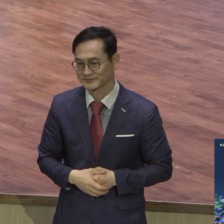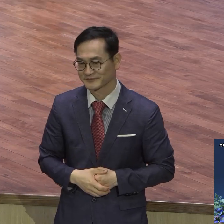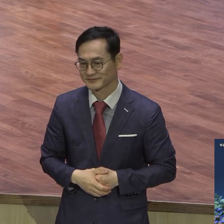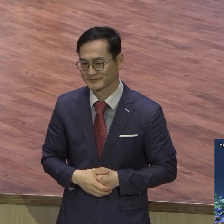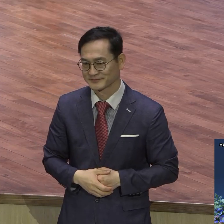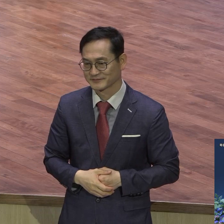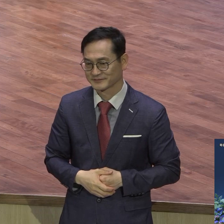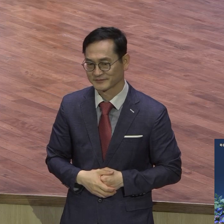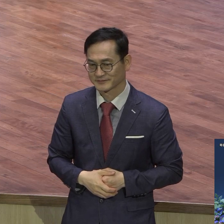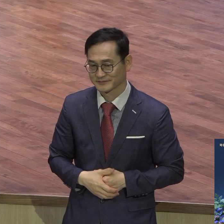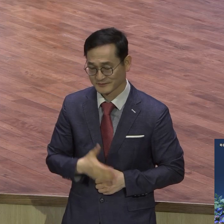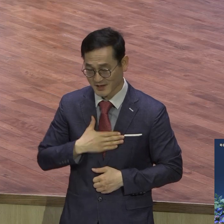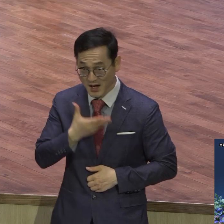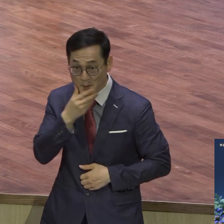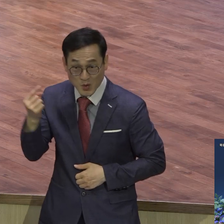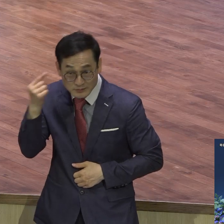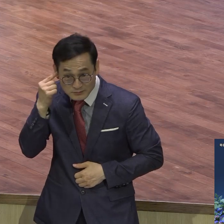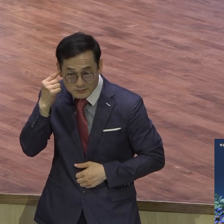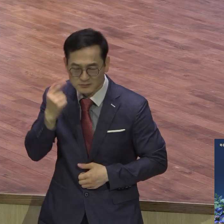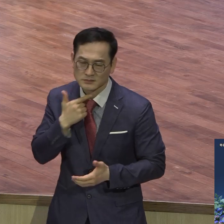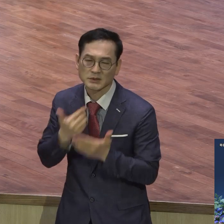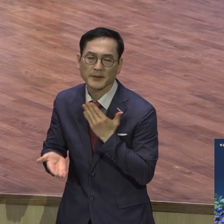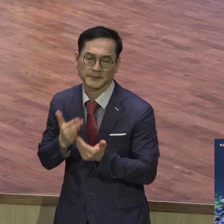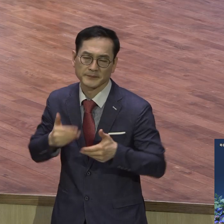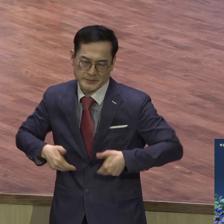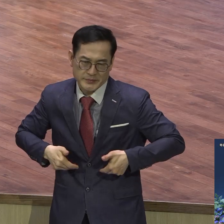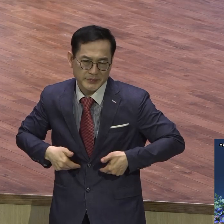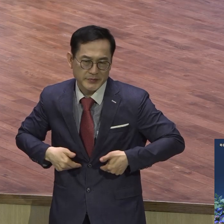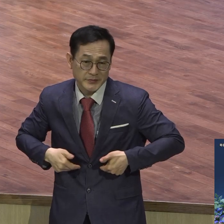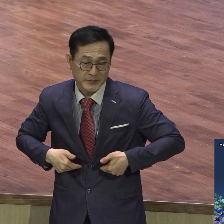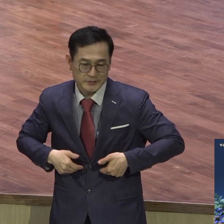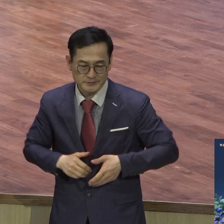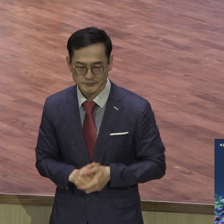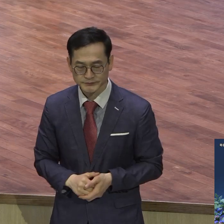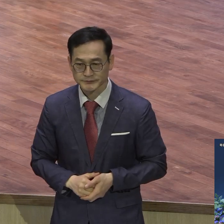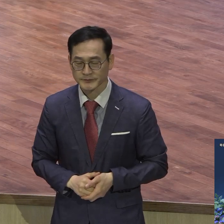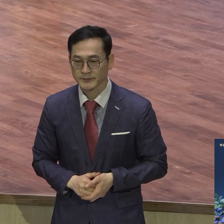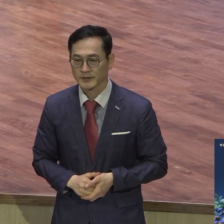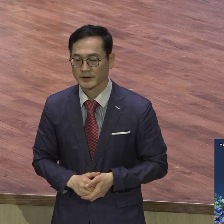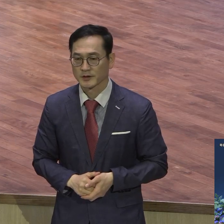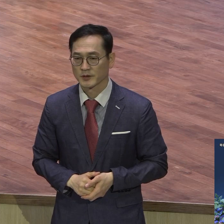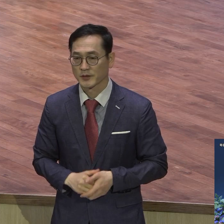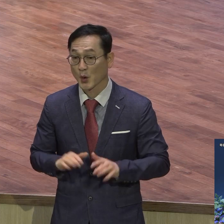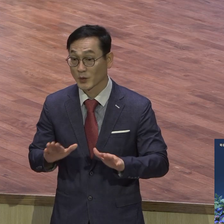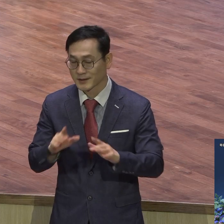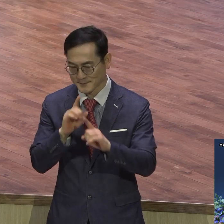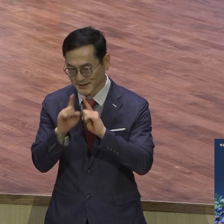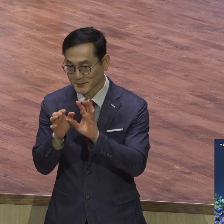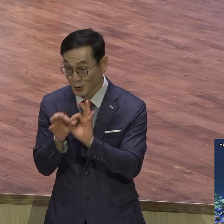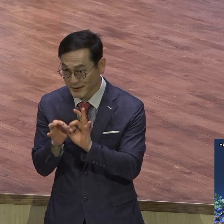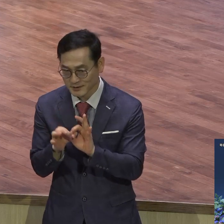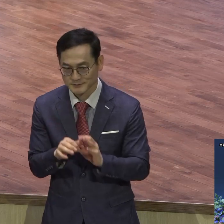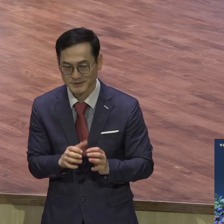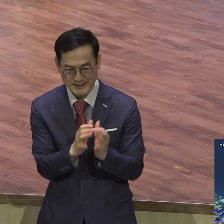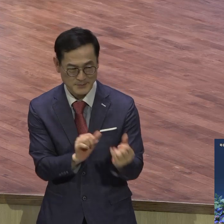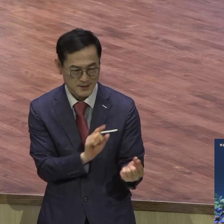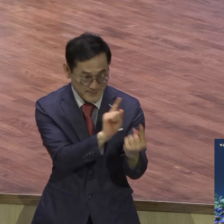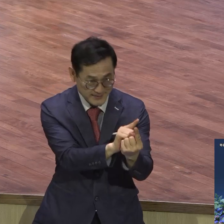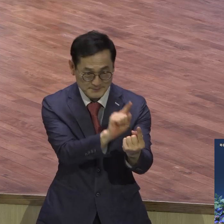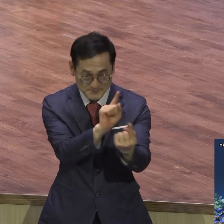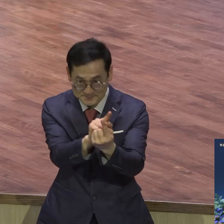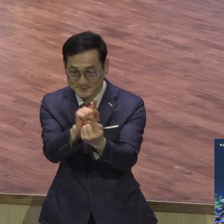체험하지 못하고 살면 안 된단 말이에요. 영계의 모든 성도들 오늘 말씀을 통해서 우리의 만남 속에서 이 만남